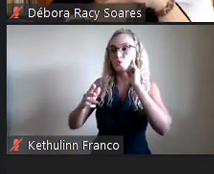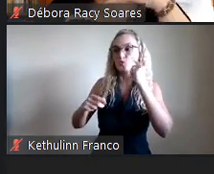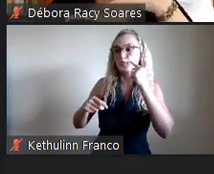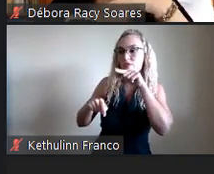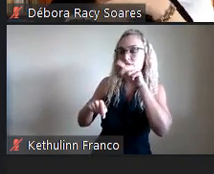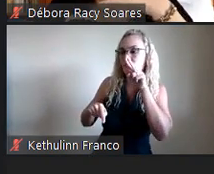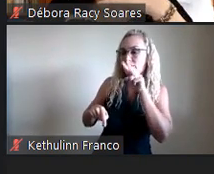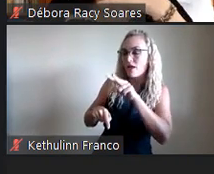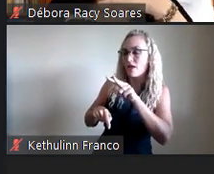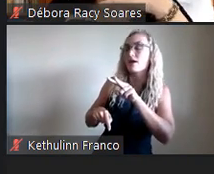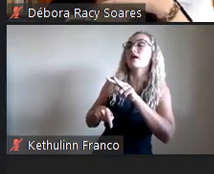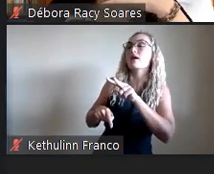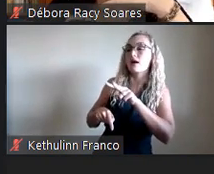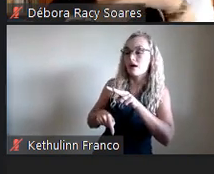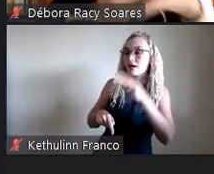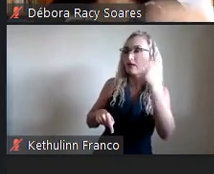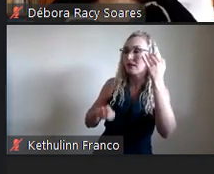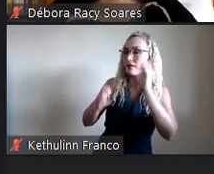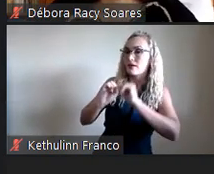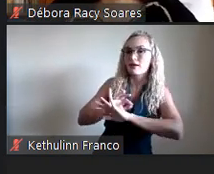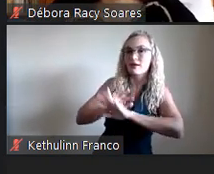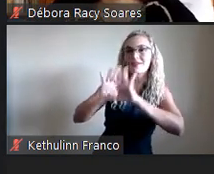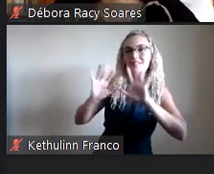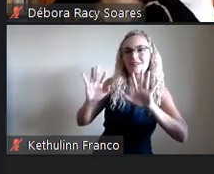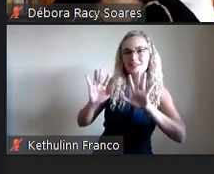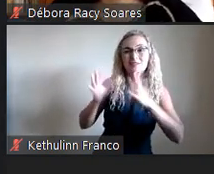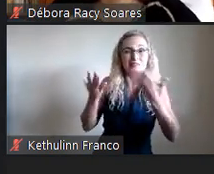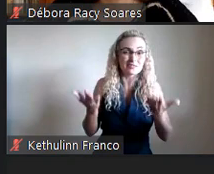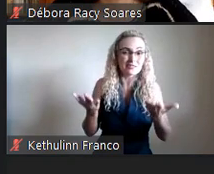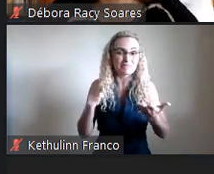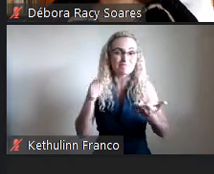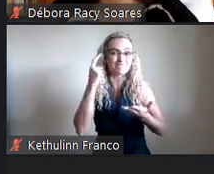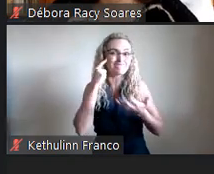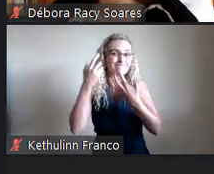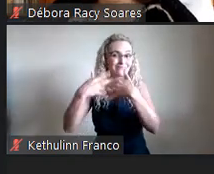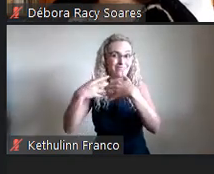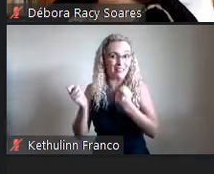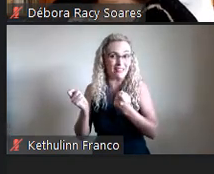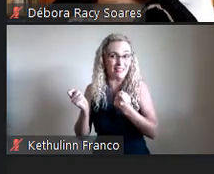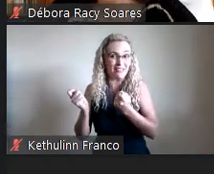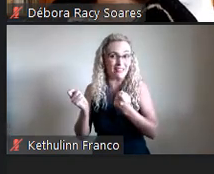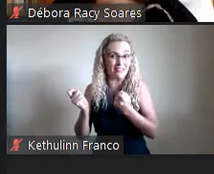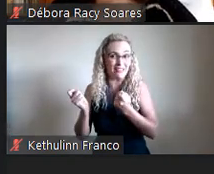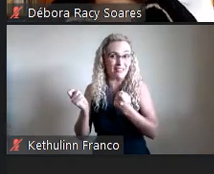dicionário, temos muitos, né, dicionários. Este é um dos